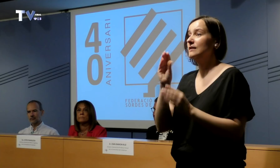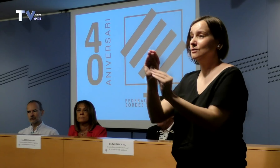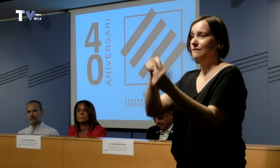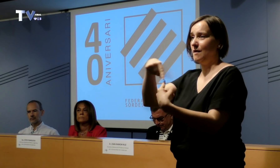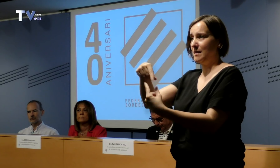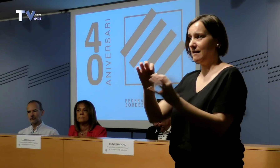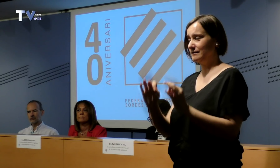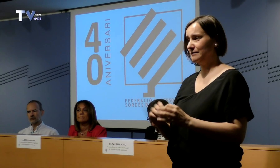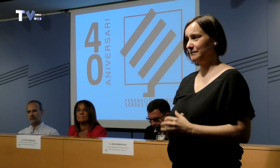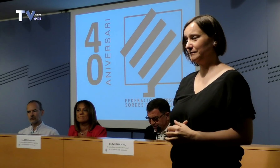també.